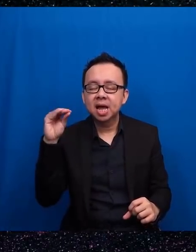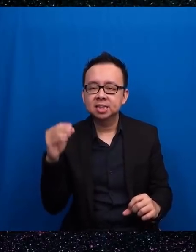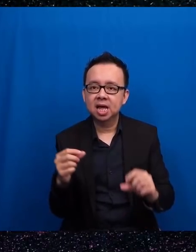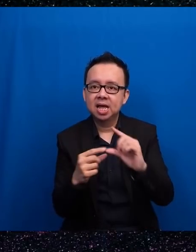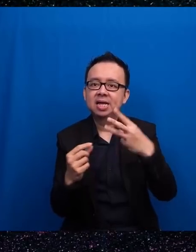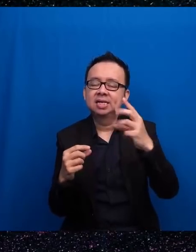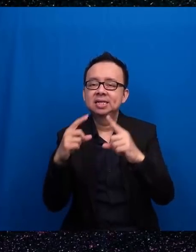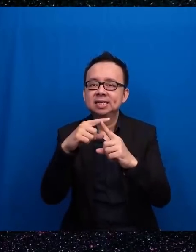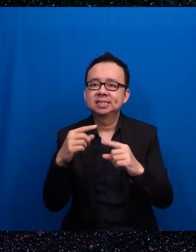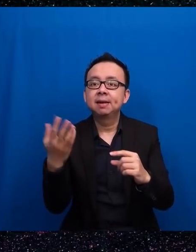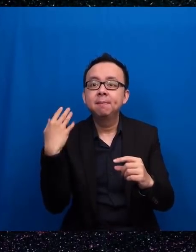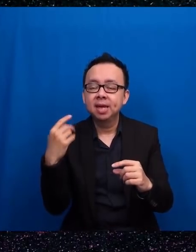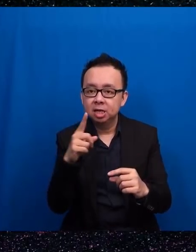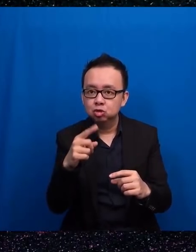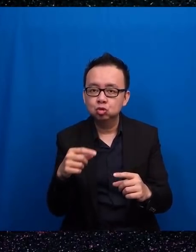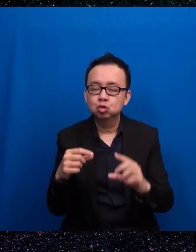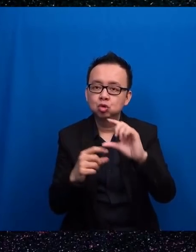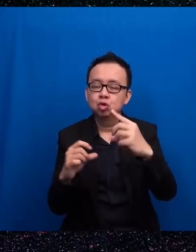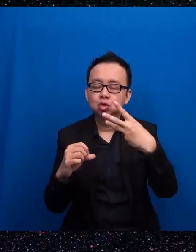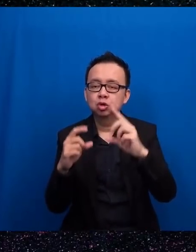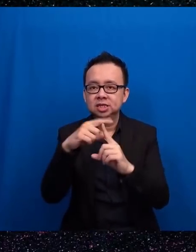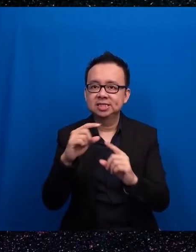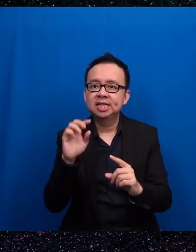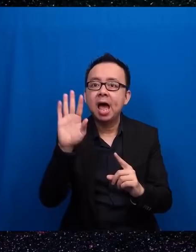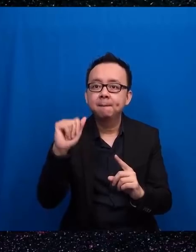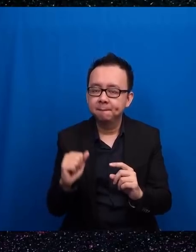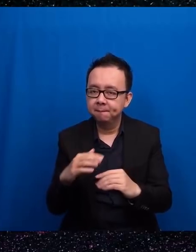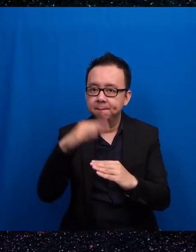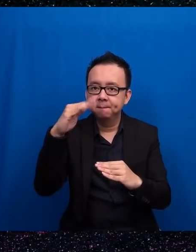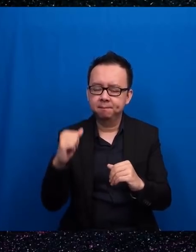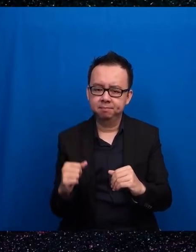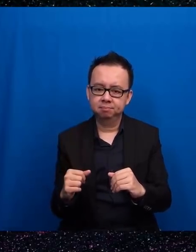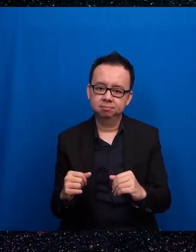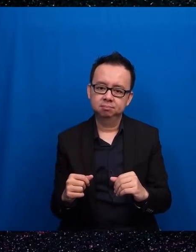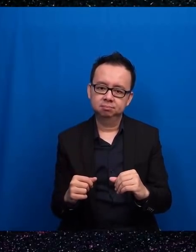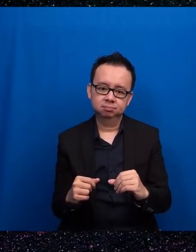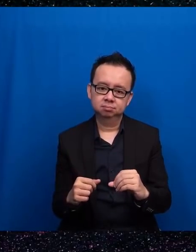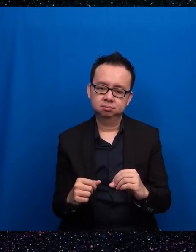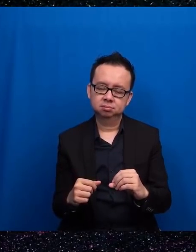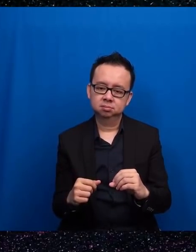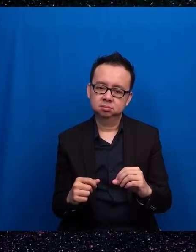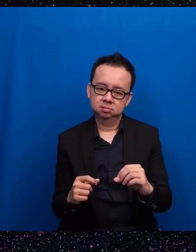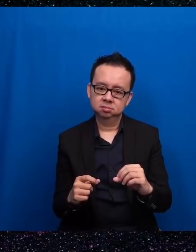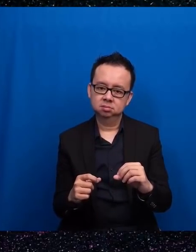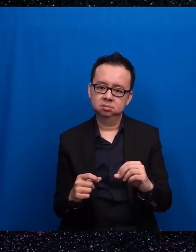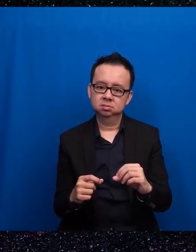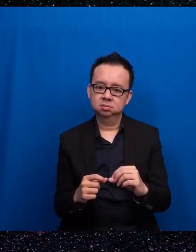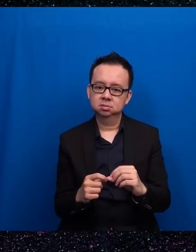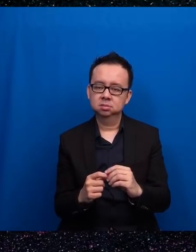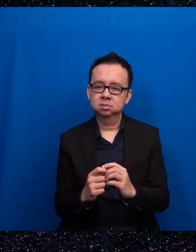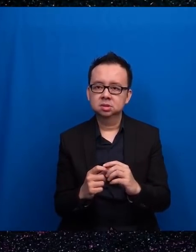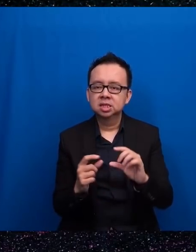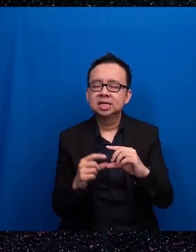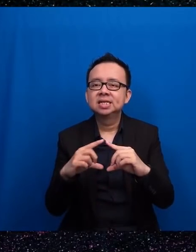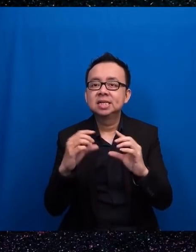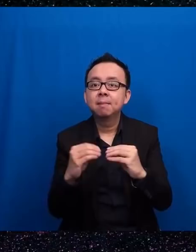Itu dia, itu Sabat. Sabat itu satu season of waiting and seeing. Ya nanti dulu, aku mau wait